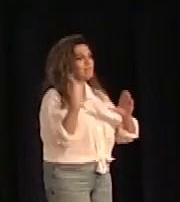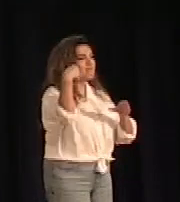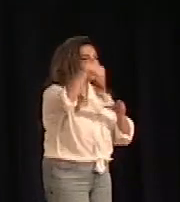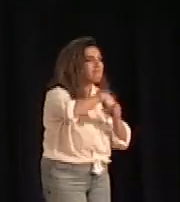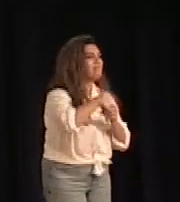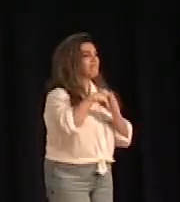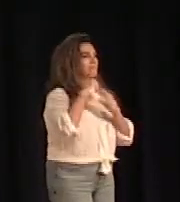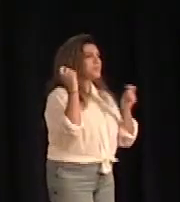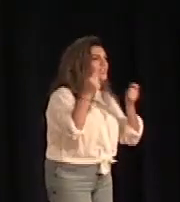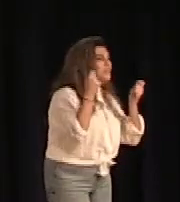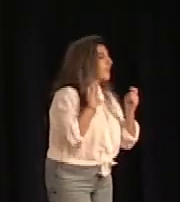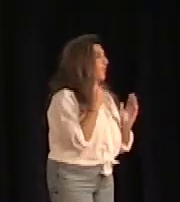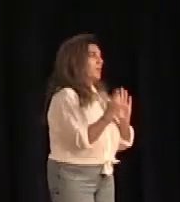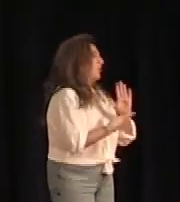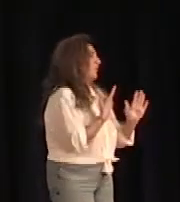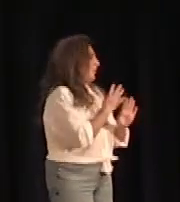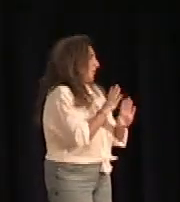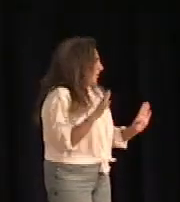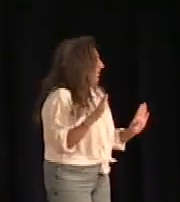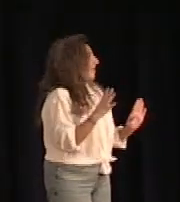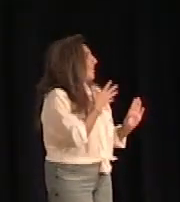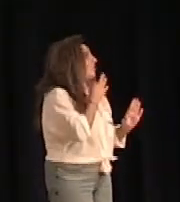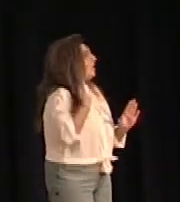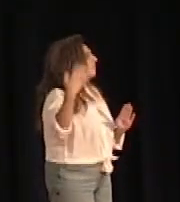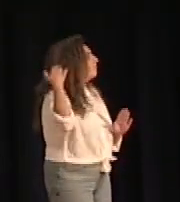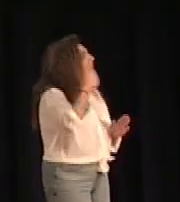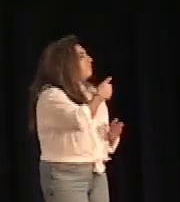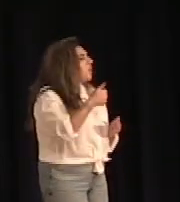Άγιος Λάζαρος και σε αυτό το φεστιβάλ συμμετέχουμε για πρώτη φορά